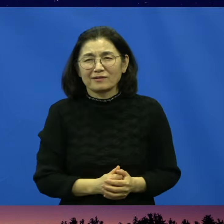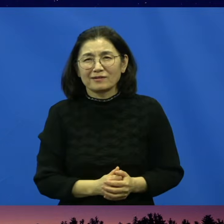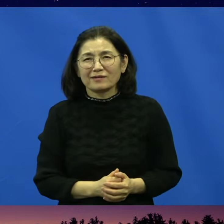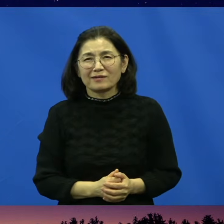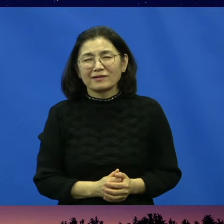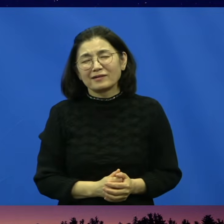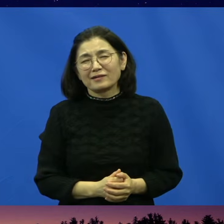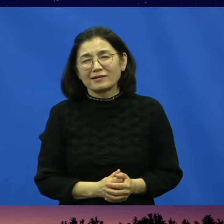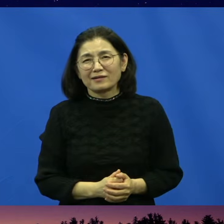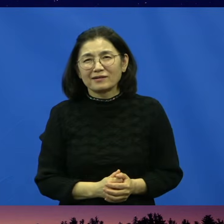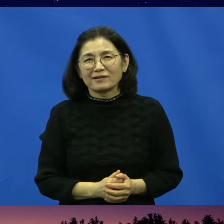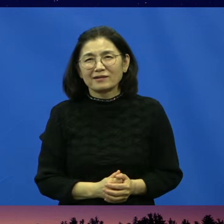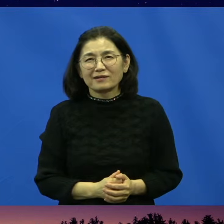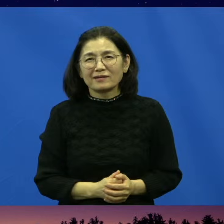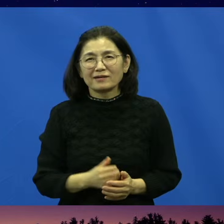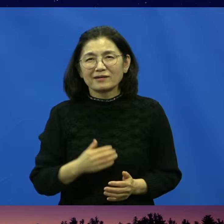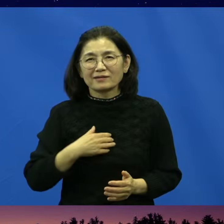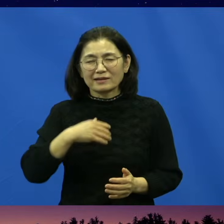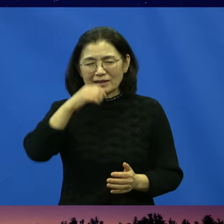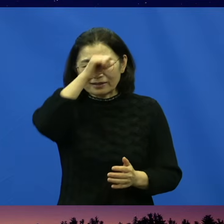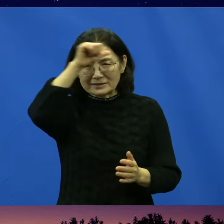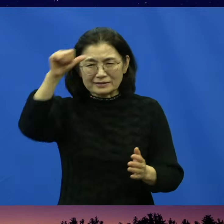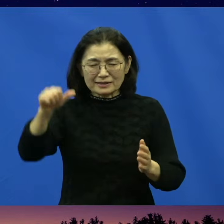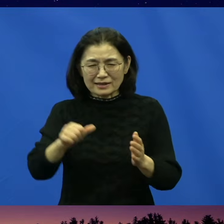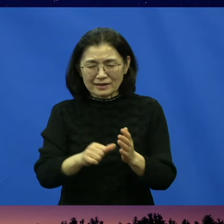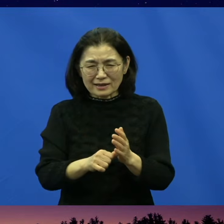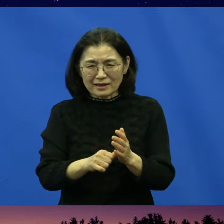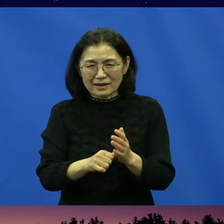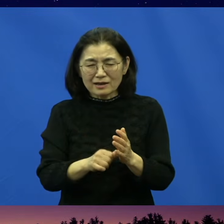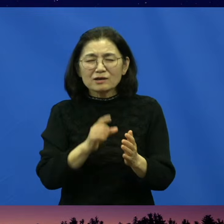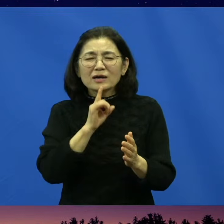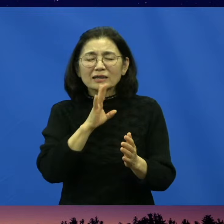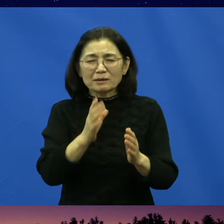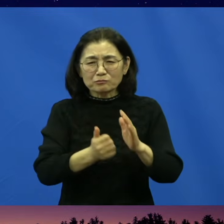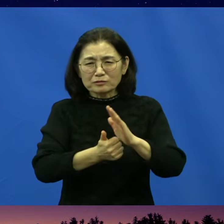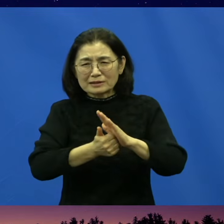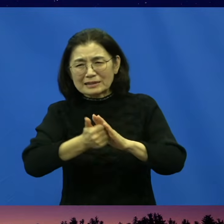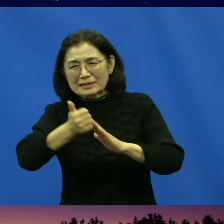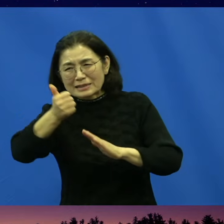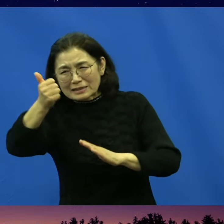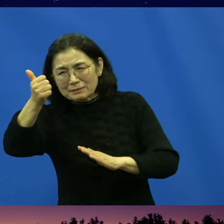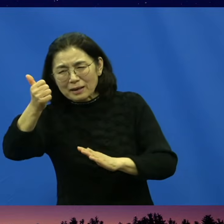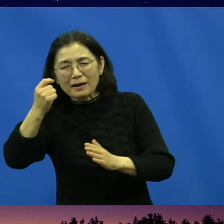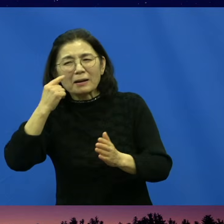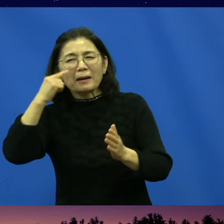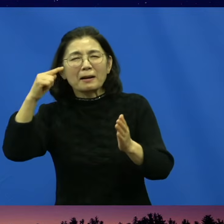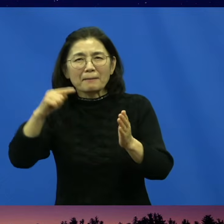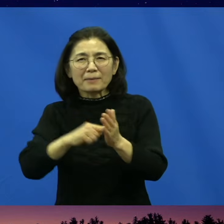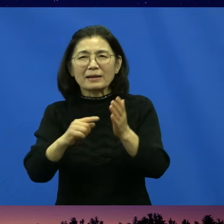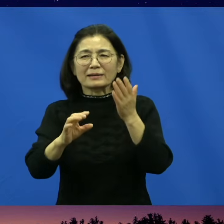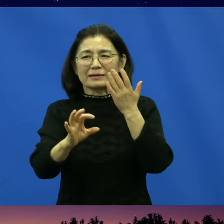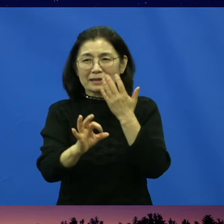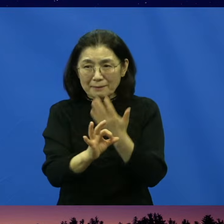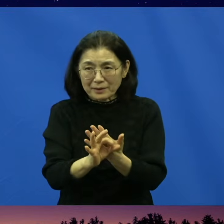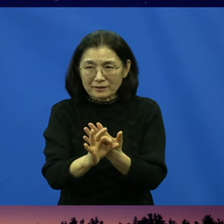내 인생의 유일한 희망이라고 믿어지면 어떤 수치와 어떤 방해를 받아도 그분을 향해서 내 마음을